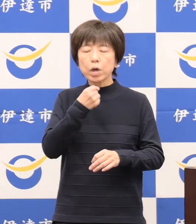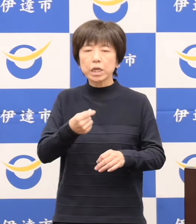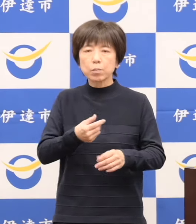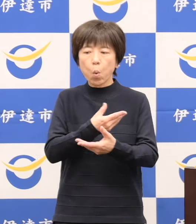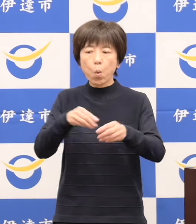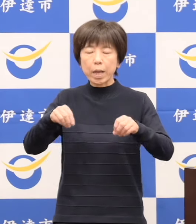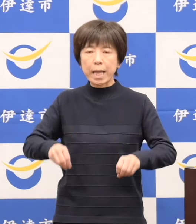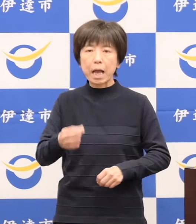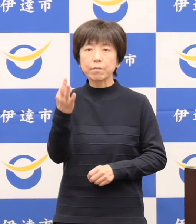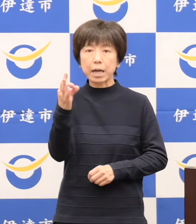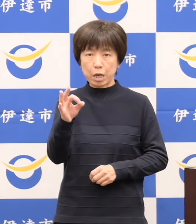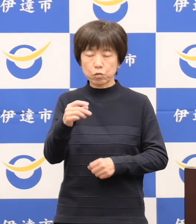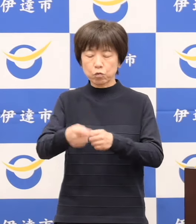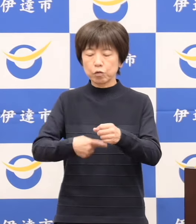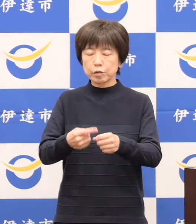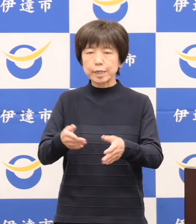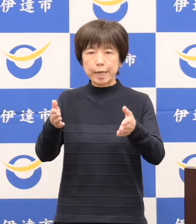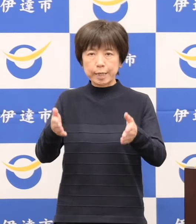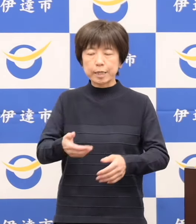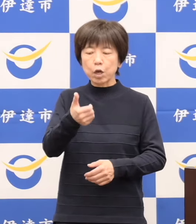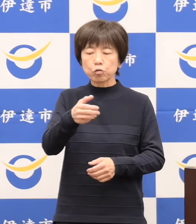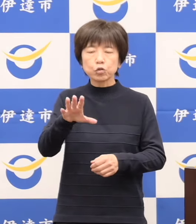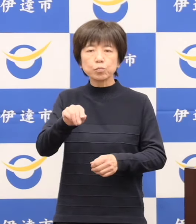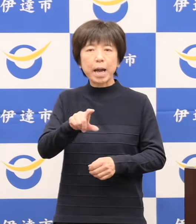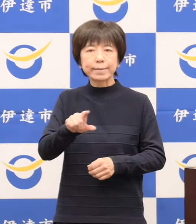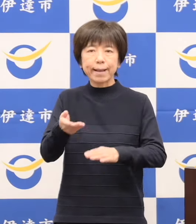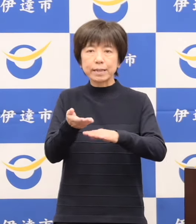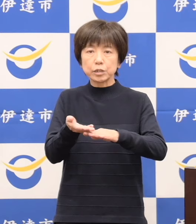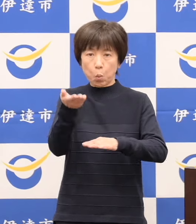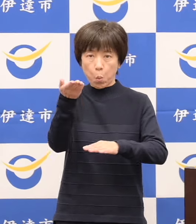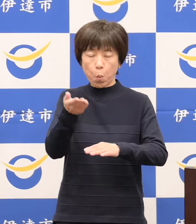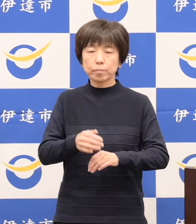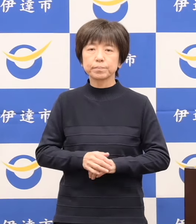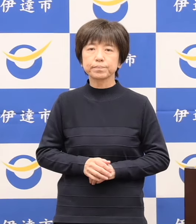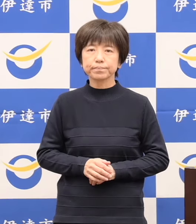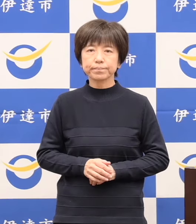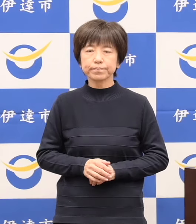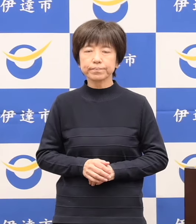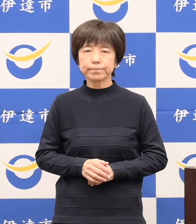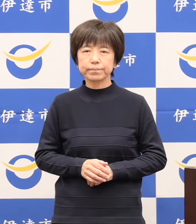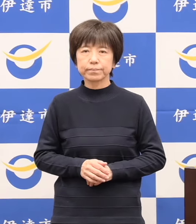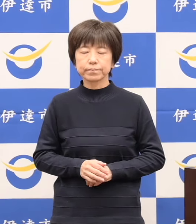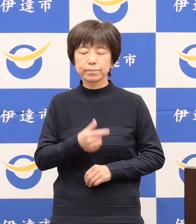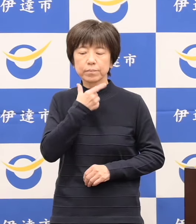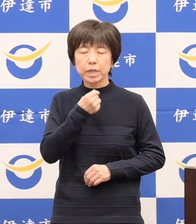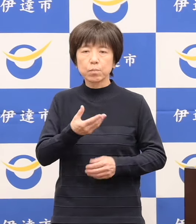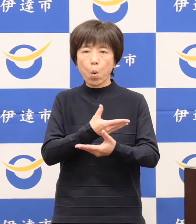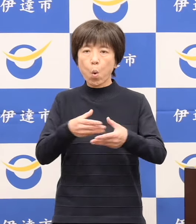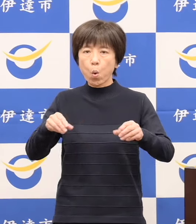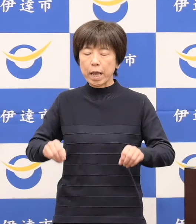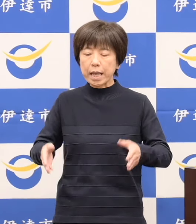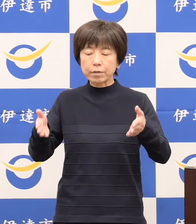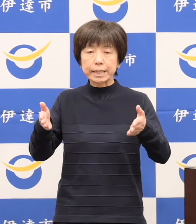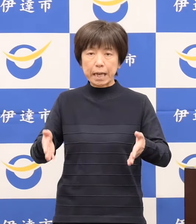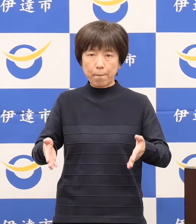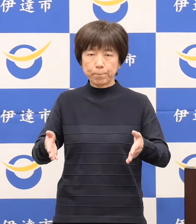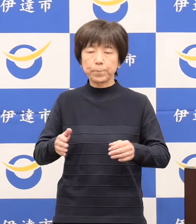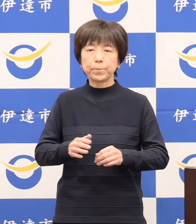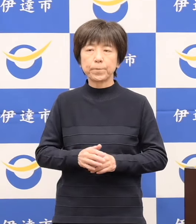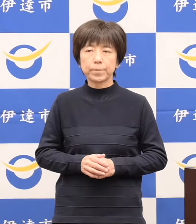格が年額50万円以上としております。希望契約期間でございます